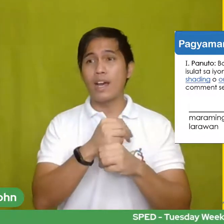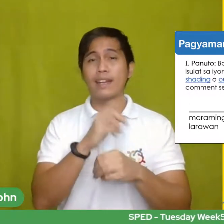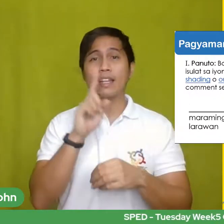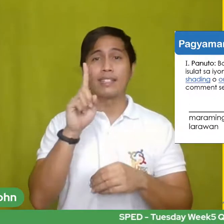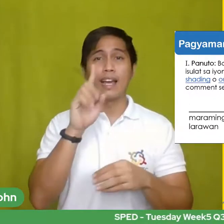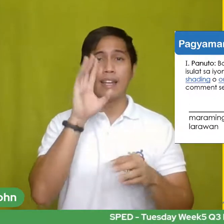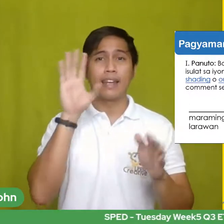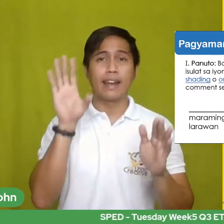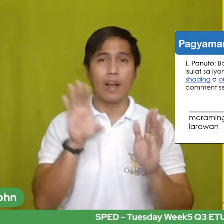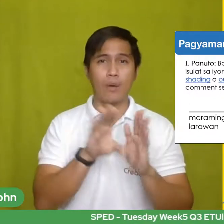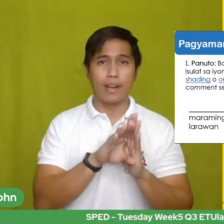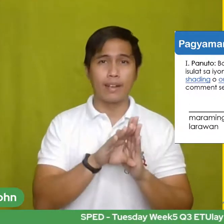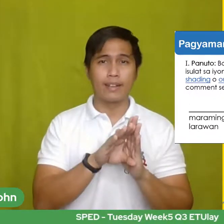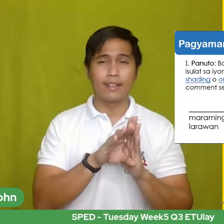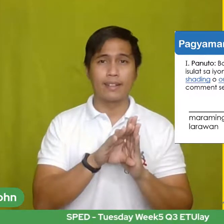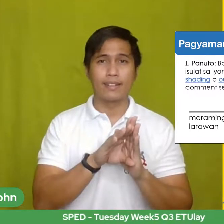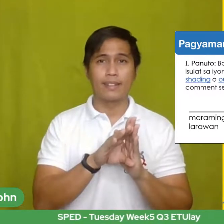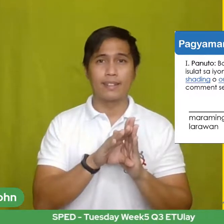ng isang larawan.